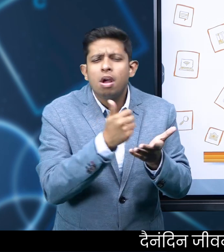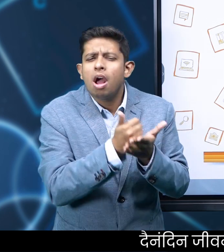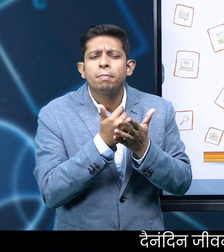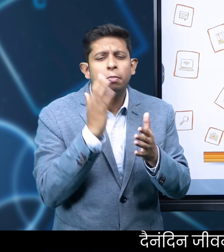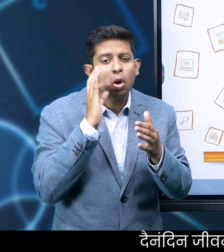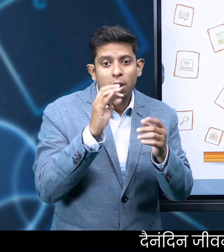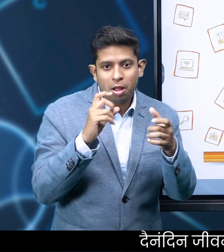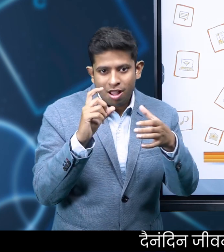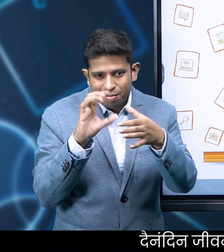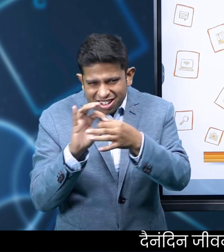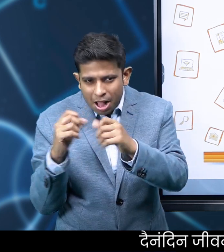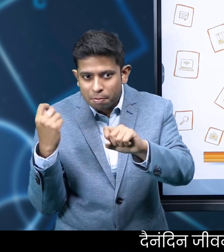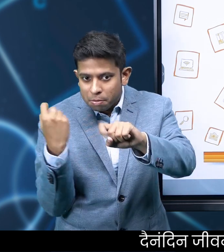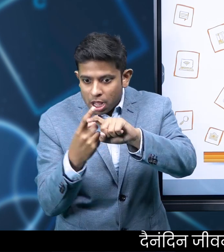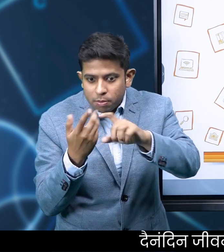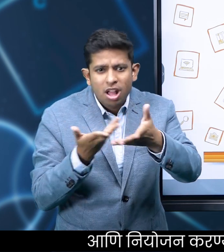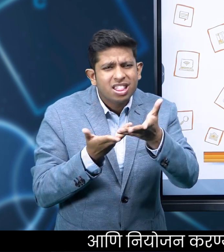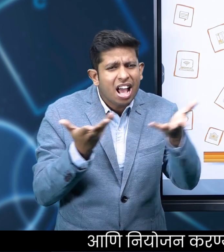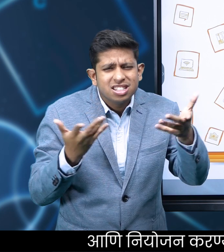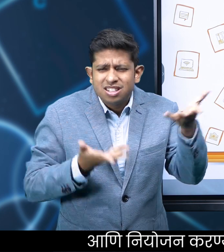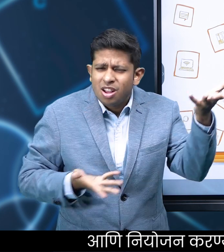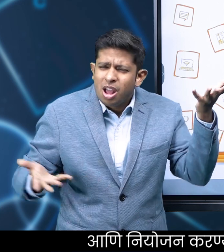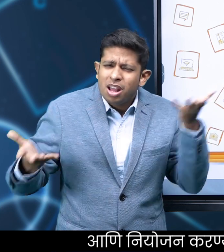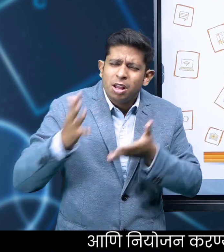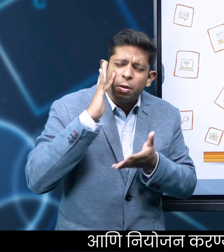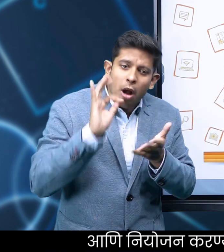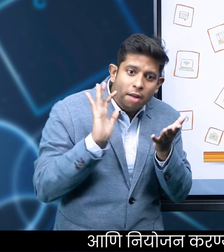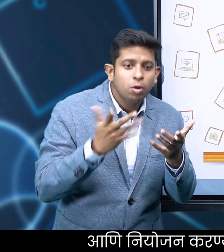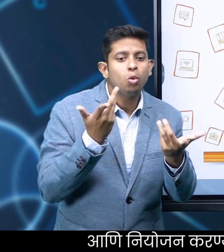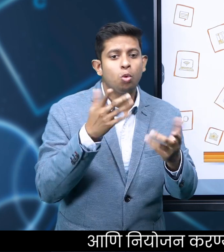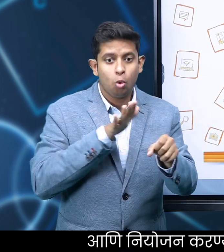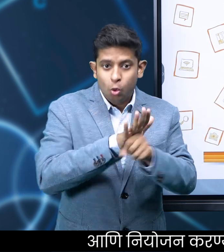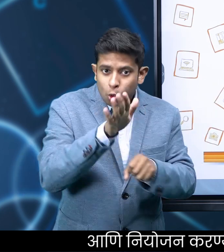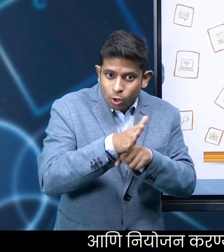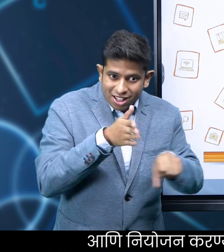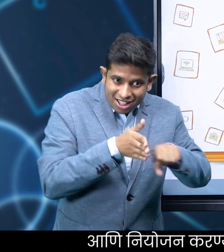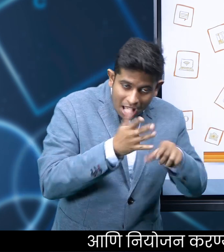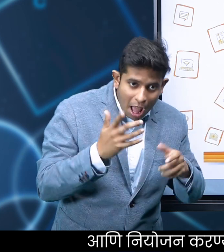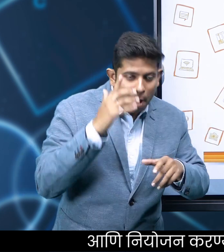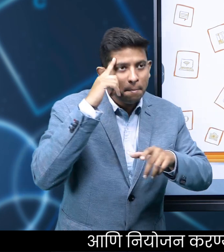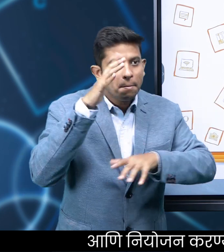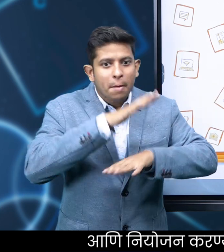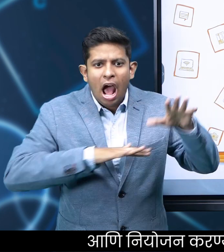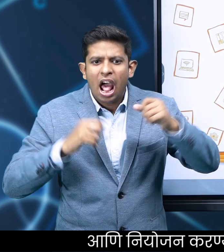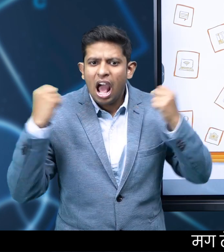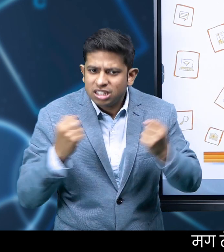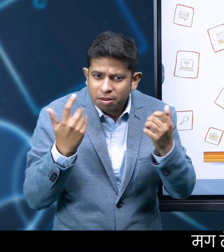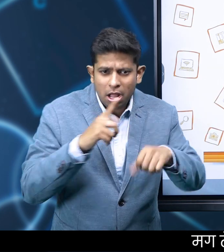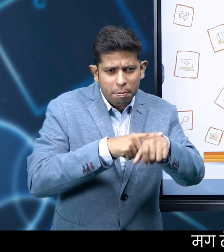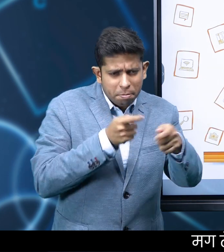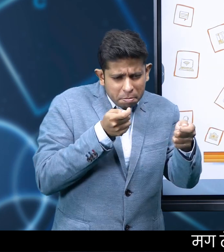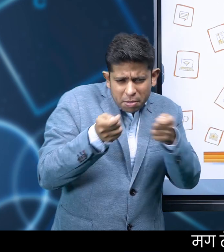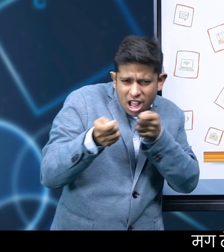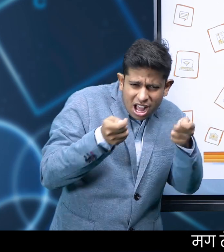गोष्टी कार्यक्षमपणे व्यवस्थित आणि नियोजन करण्यास कशी मदत करतात हे समजून घेऊया. मग ते फर्निचर सेट करणे